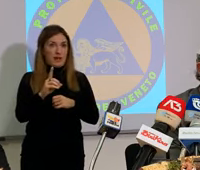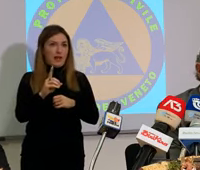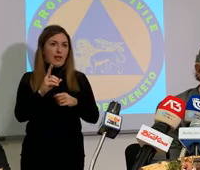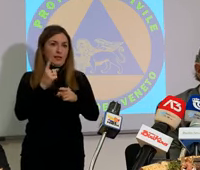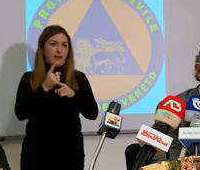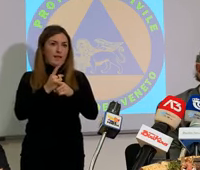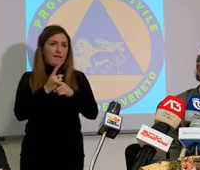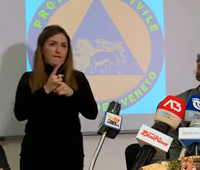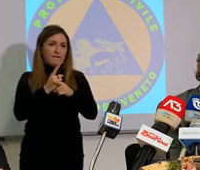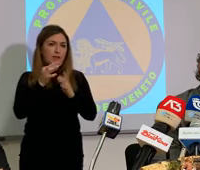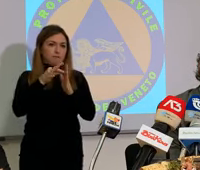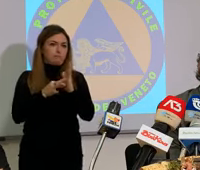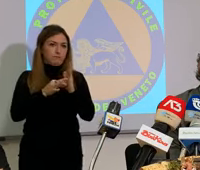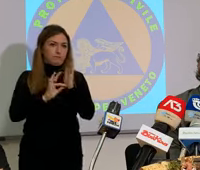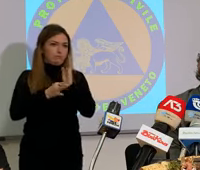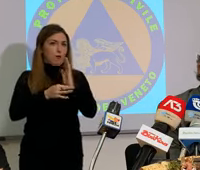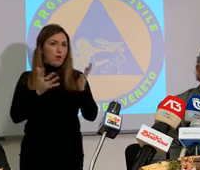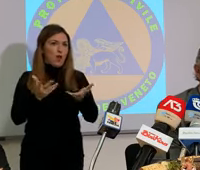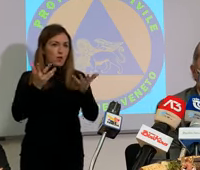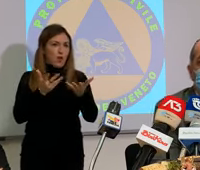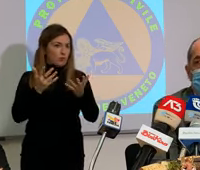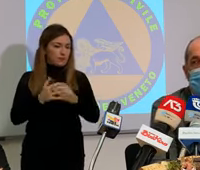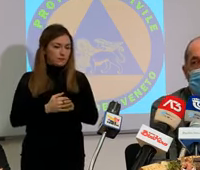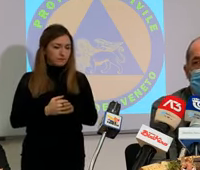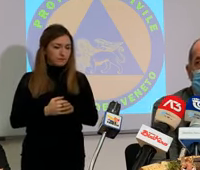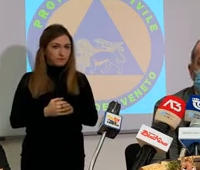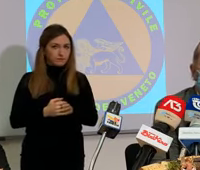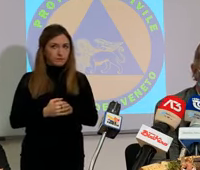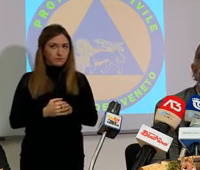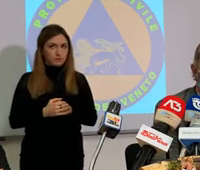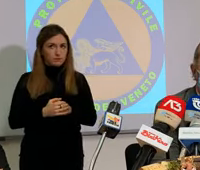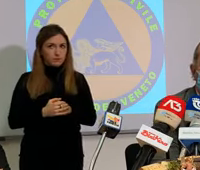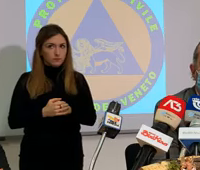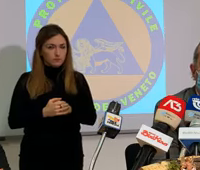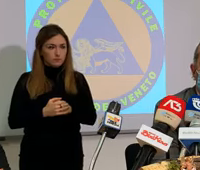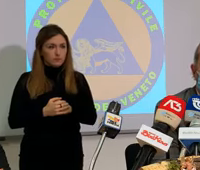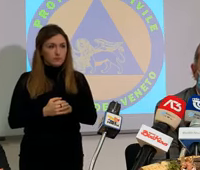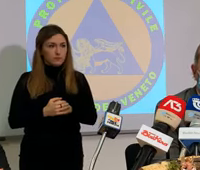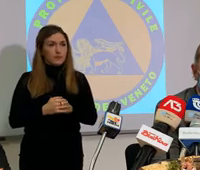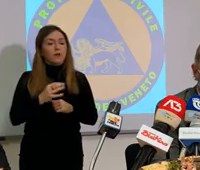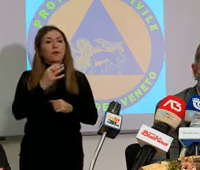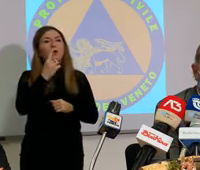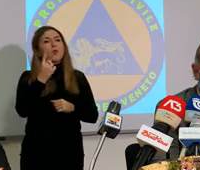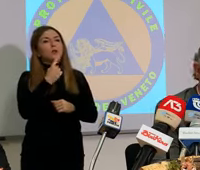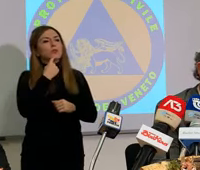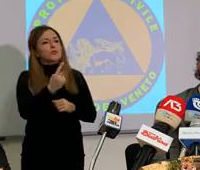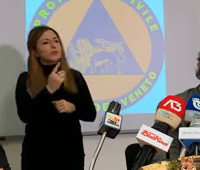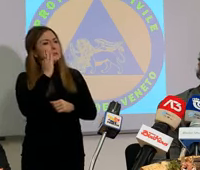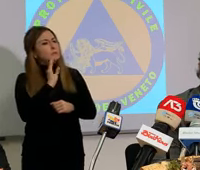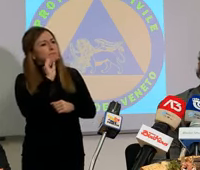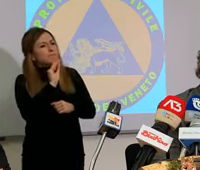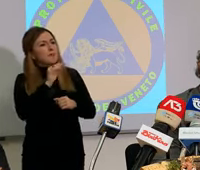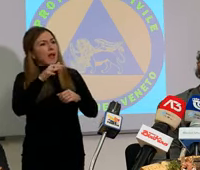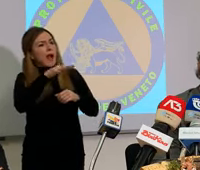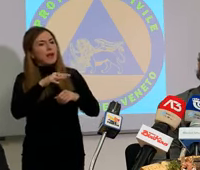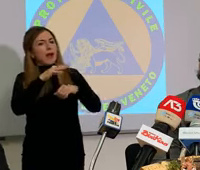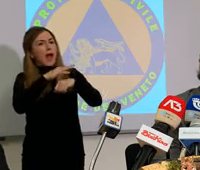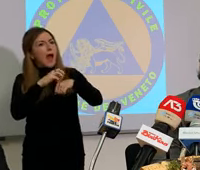essere adottata ve lo dico poi anche perché qualcuno parla di aree arancione vorrei ricordare che dare